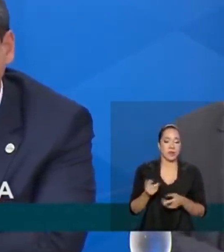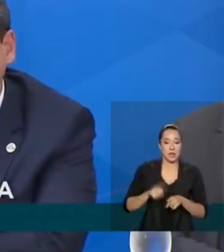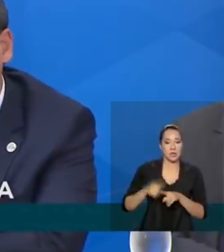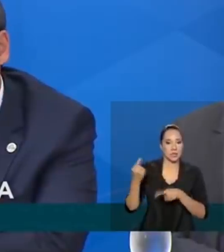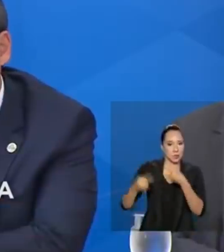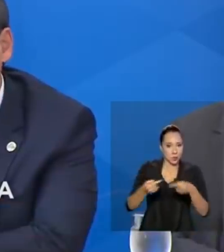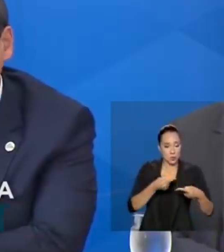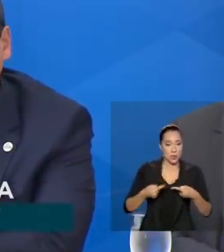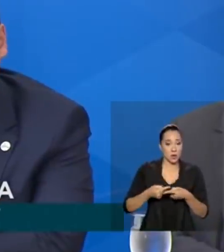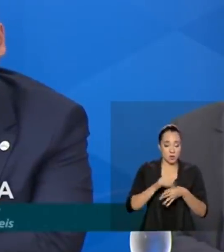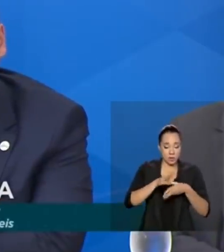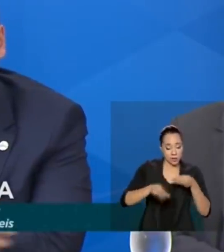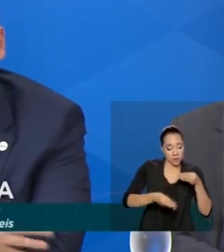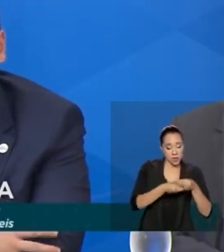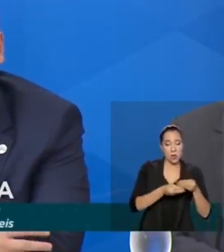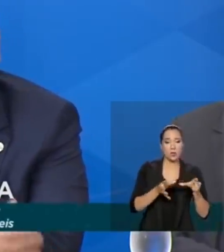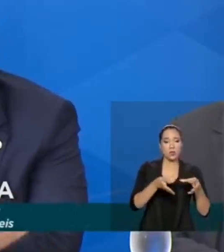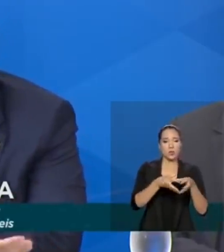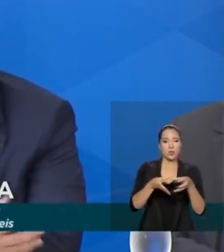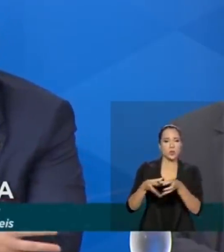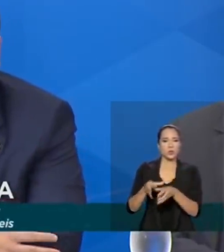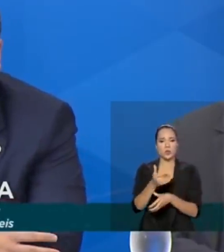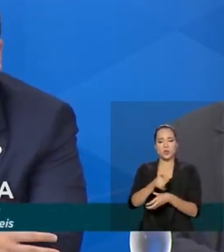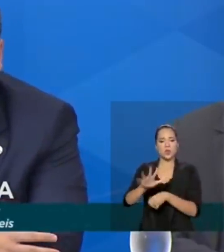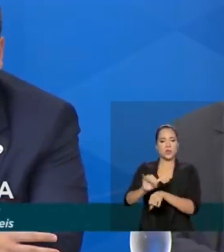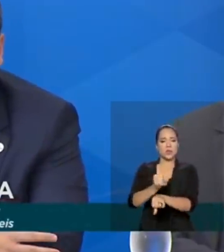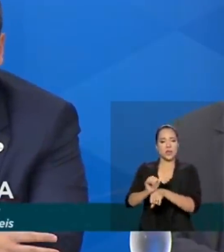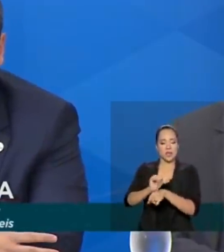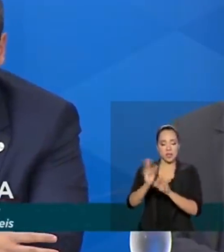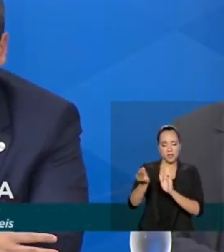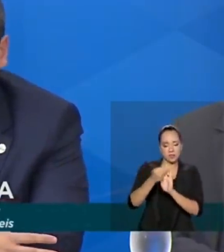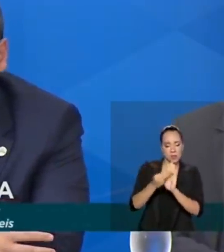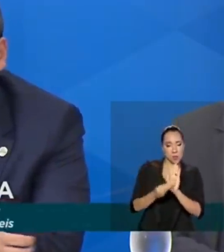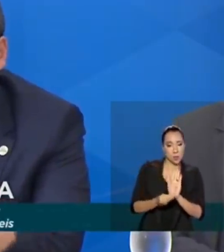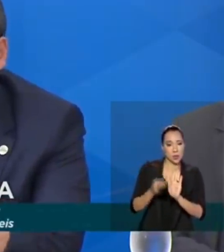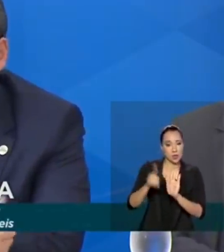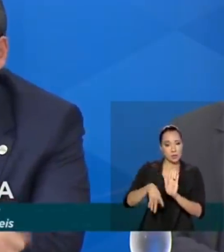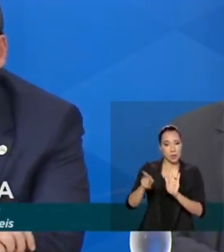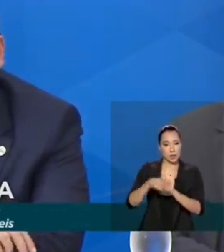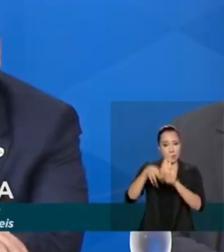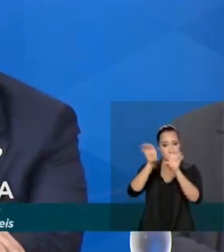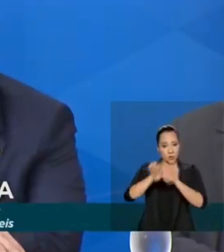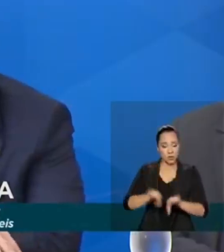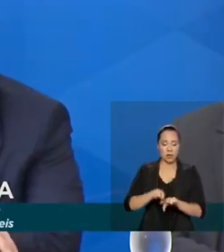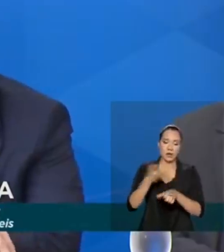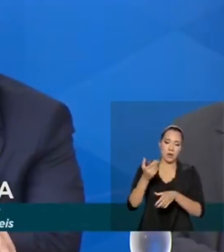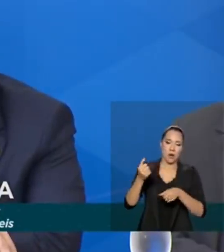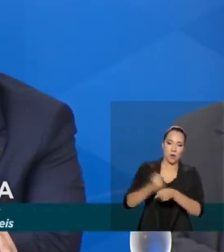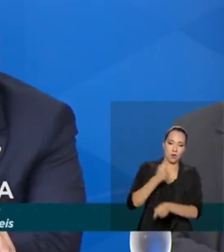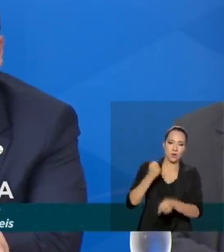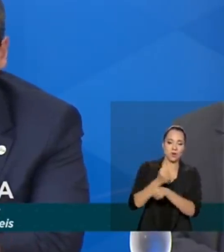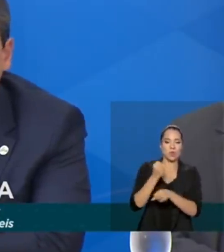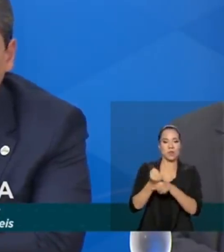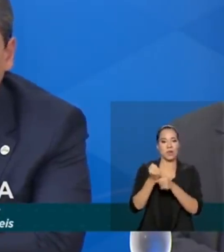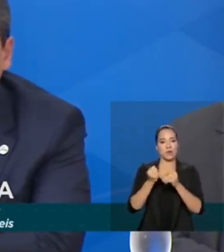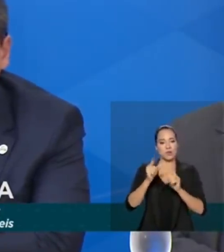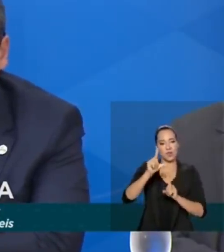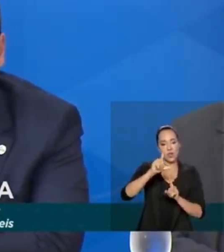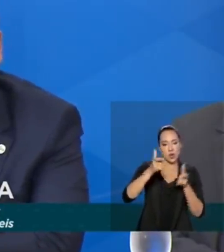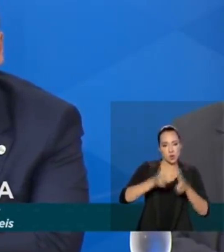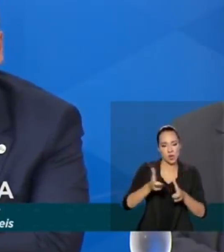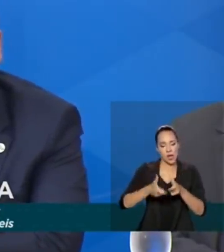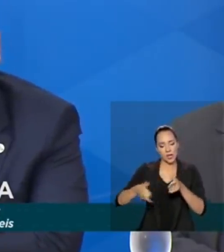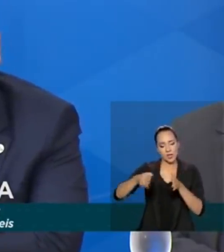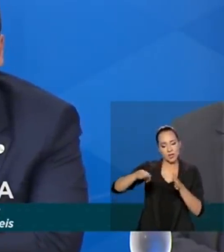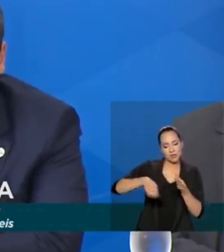insere num conjunto de outras medidas também de caráter estrutural, como a construção dos postos de parada e descanso, como a